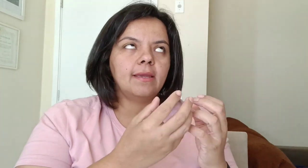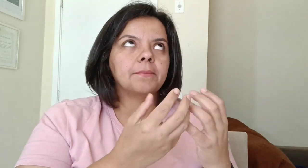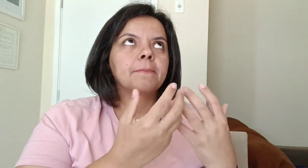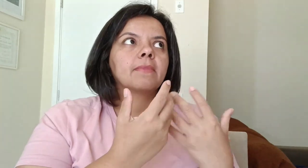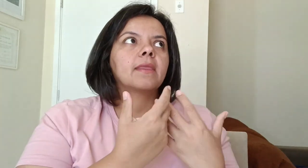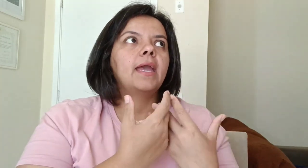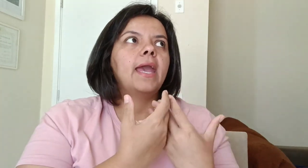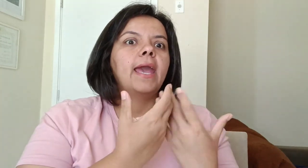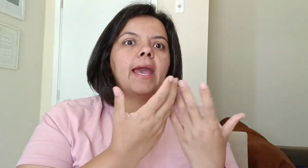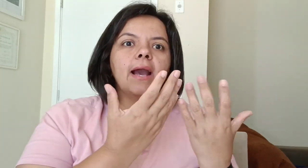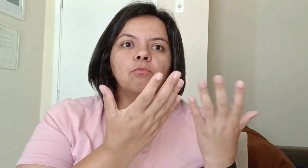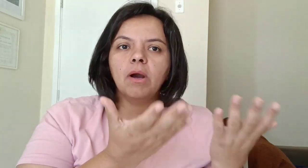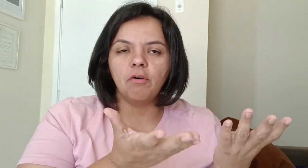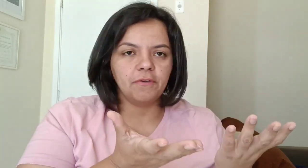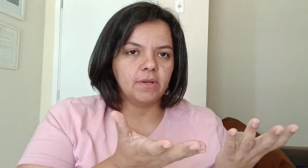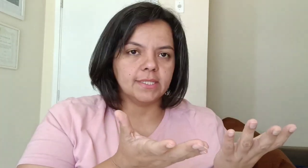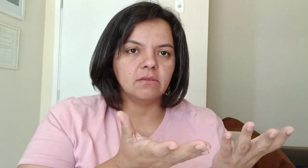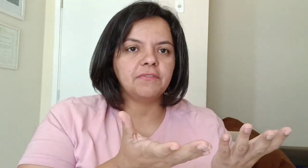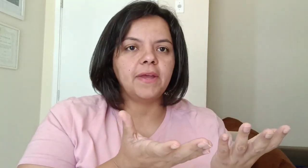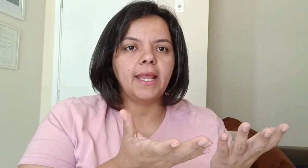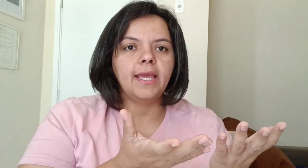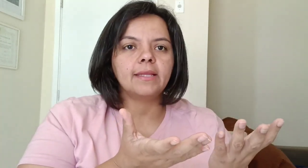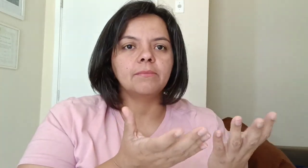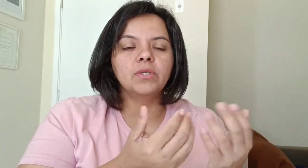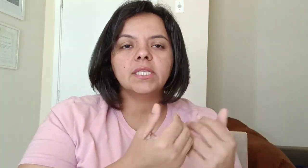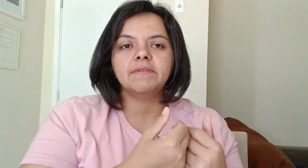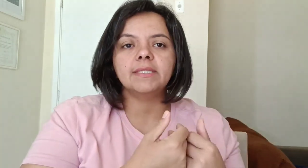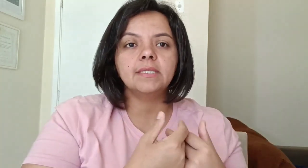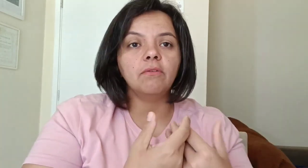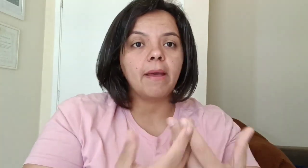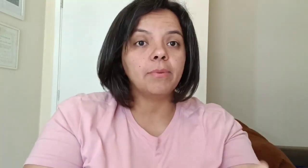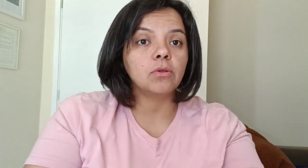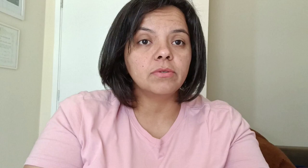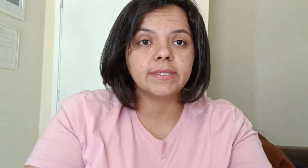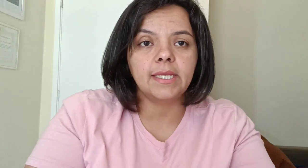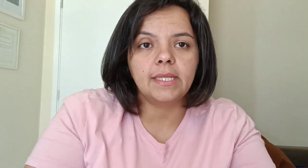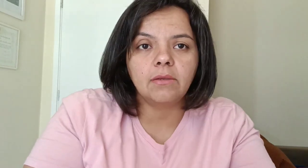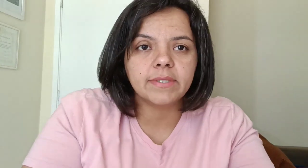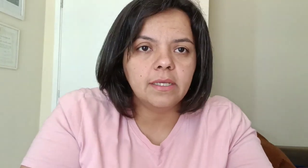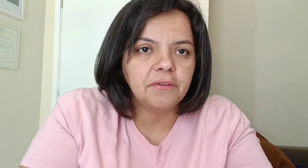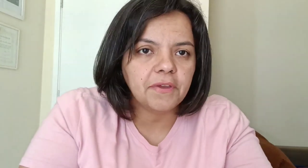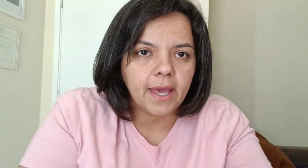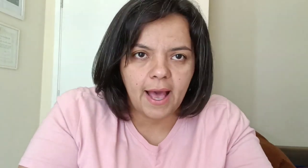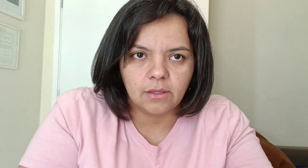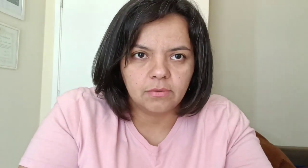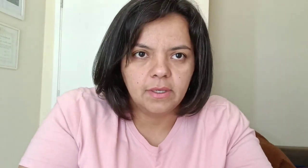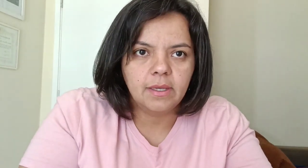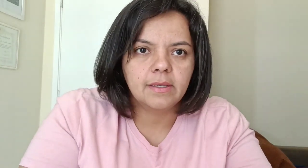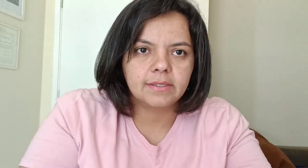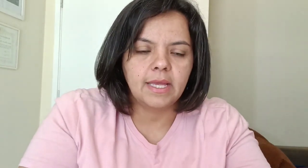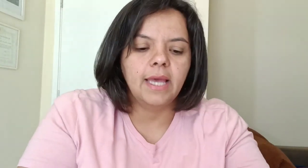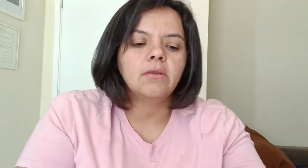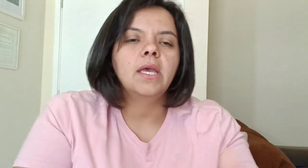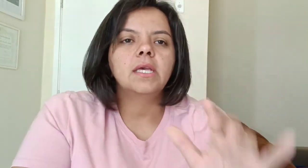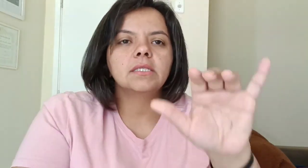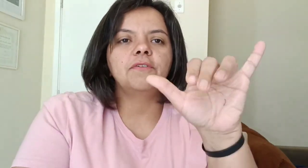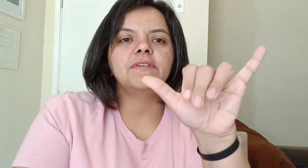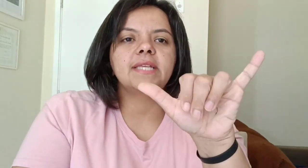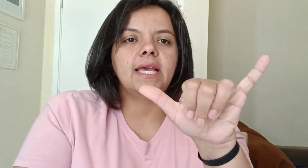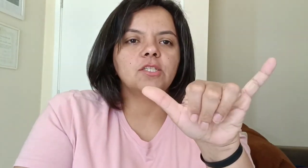fazer uma configuração diferente, muitas vezes não vai produzir nenhum significado, certo? Se eu fizer isso,